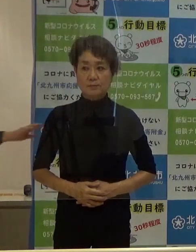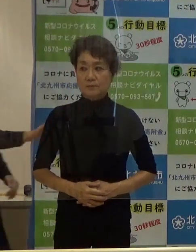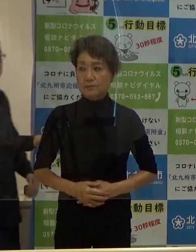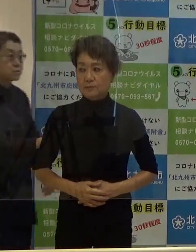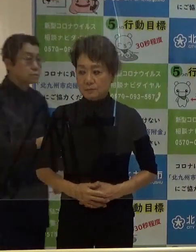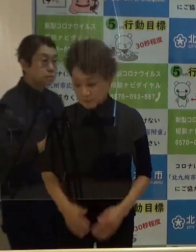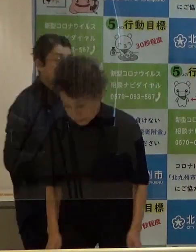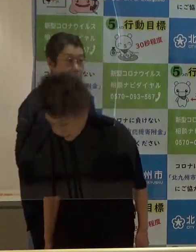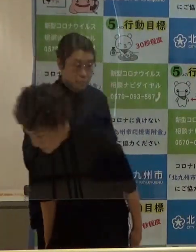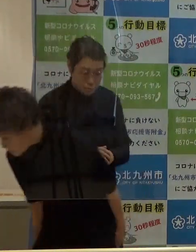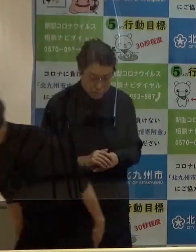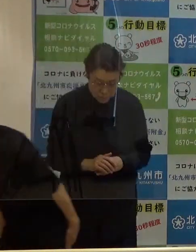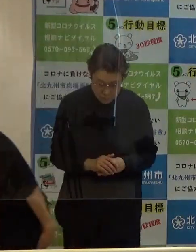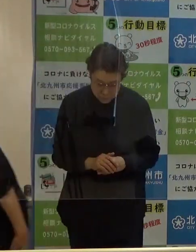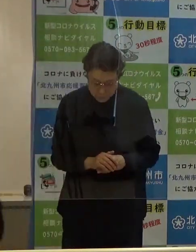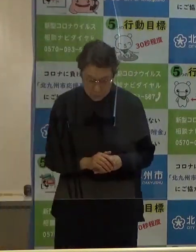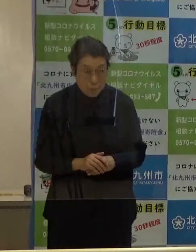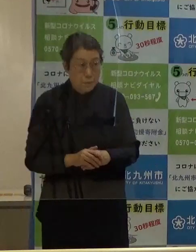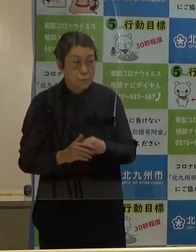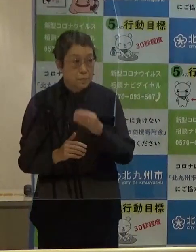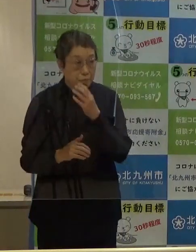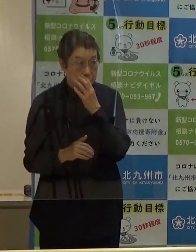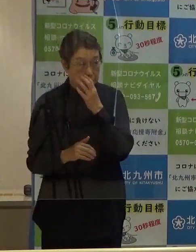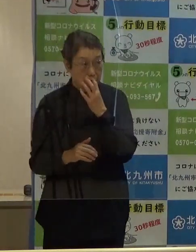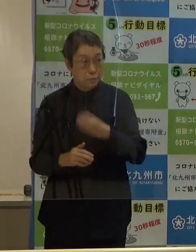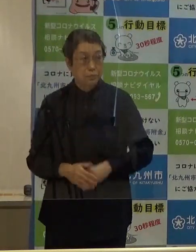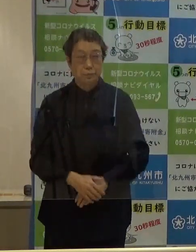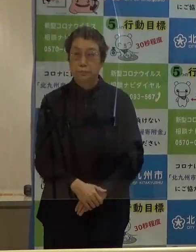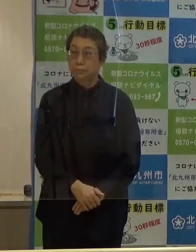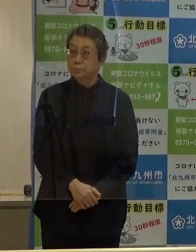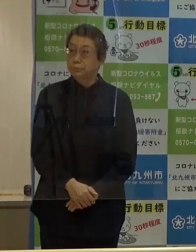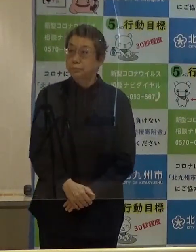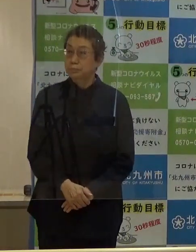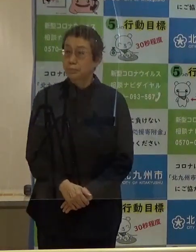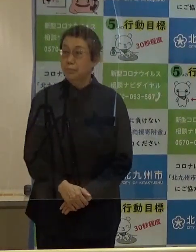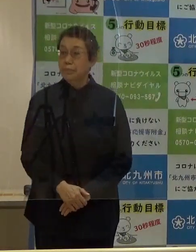ありがとうございます。幹事社からは以上です。